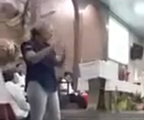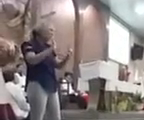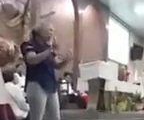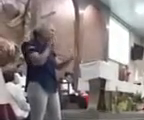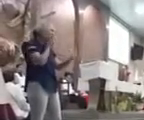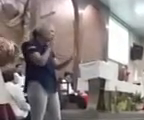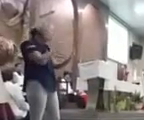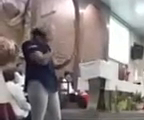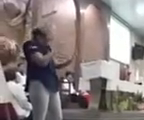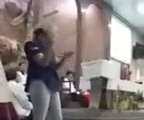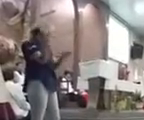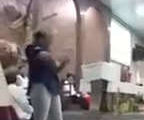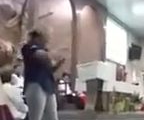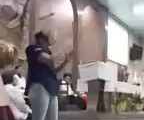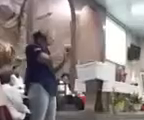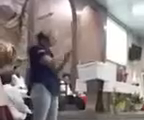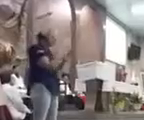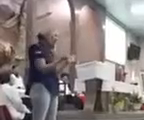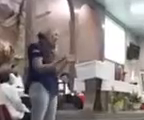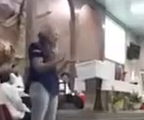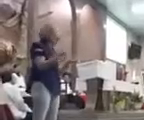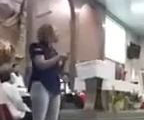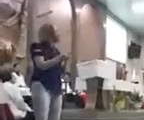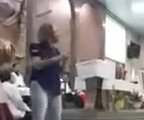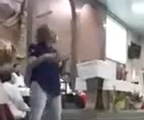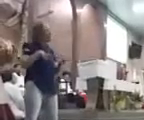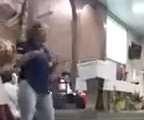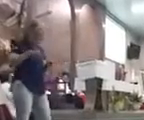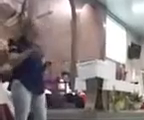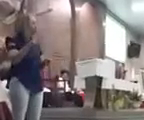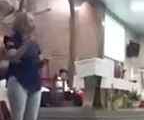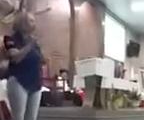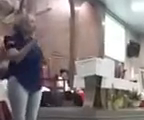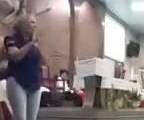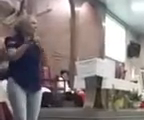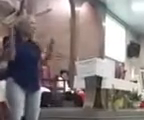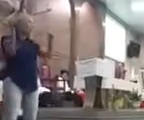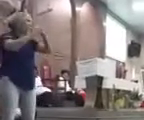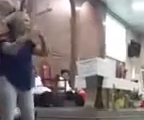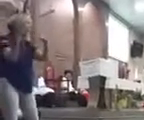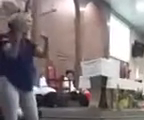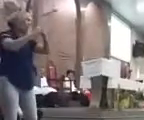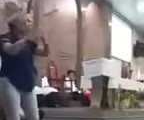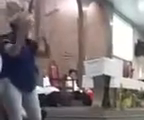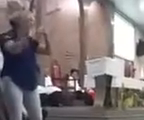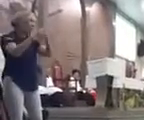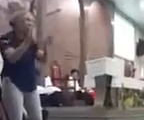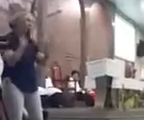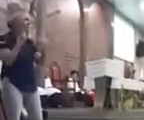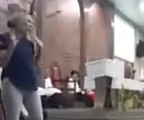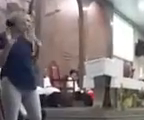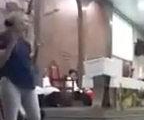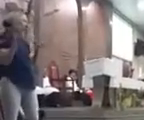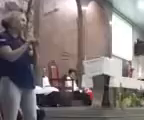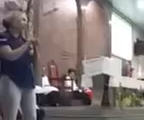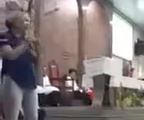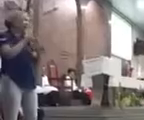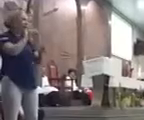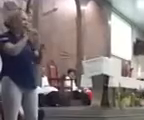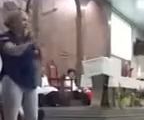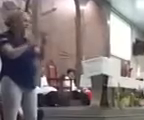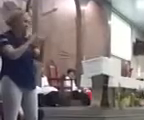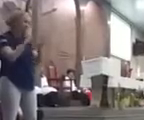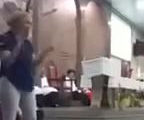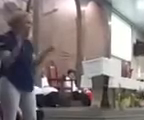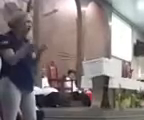estar aqui. Ah, padre, meus filhos estão lá procurando Pokémon. Estão na internet. Está na casa